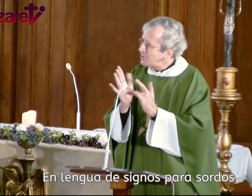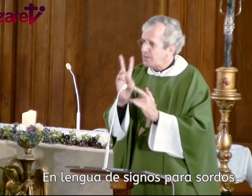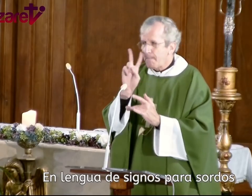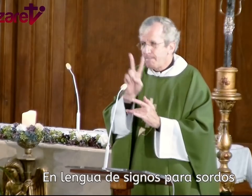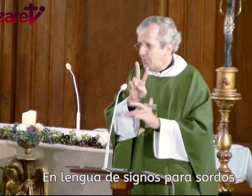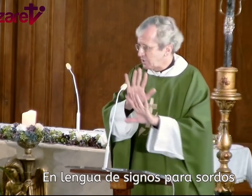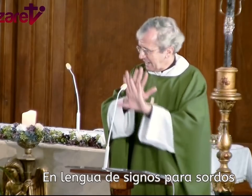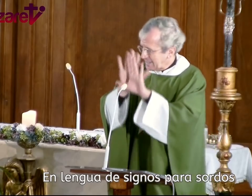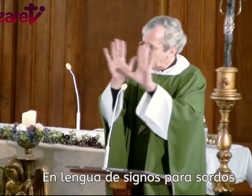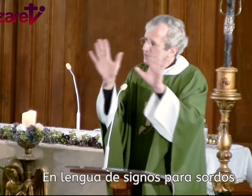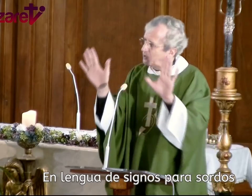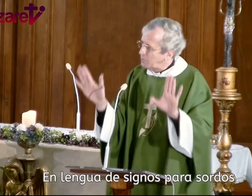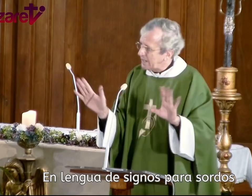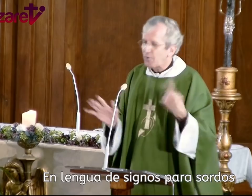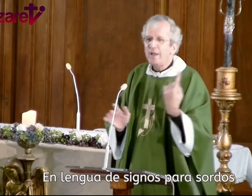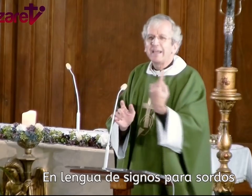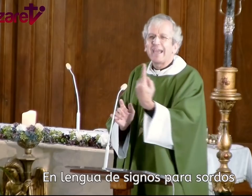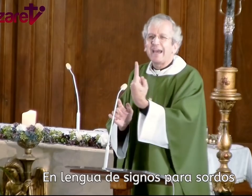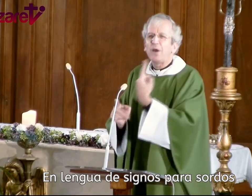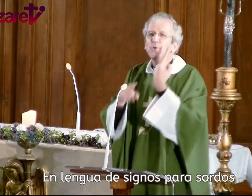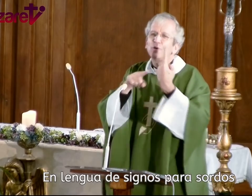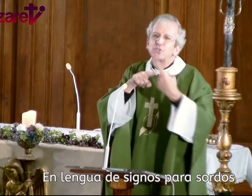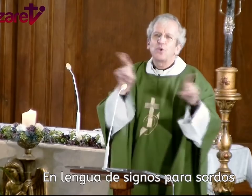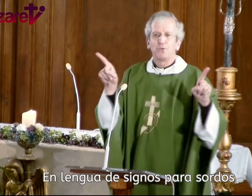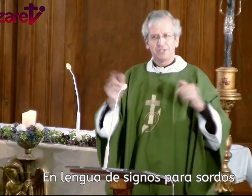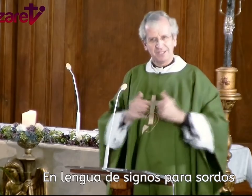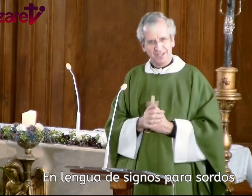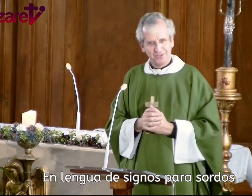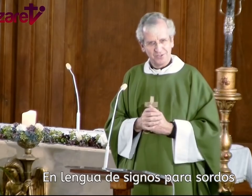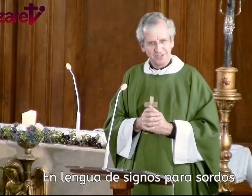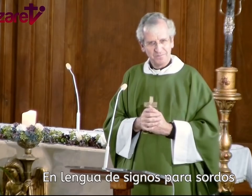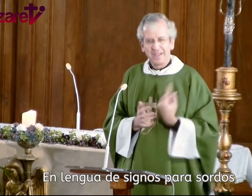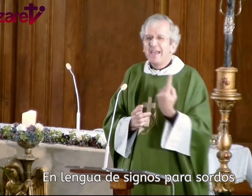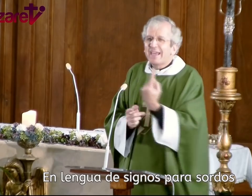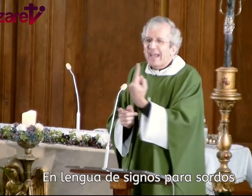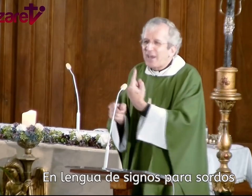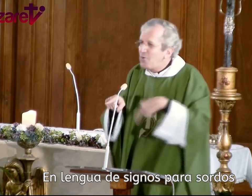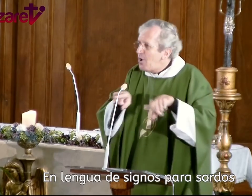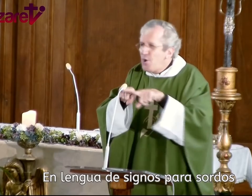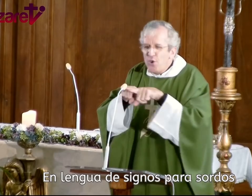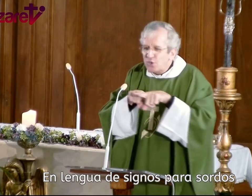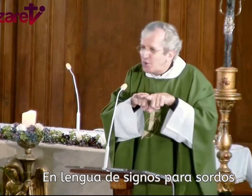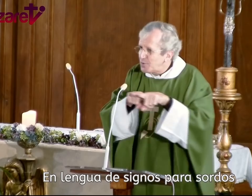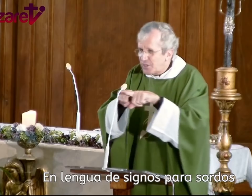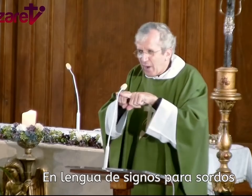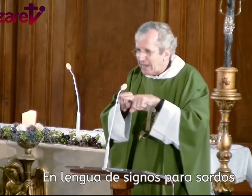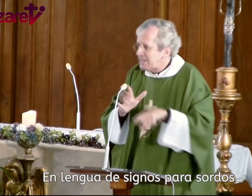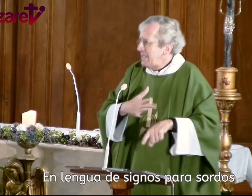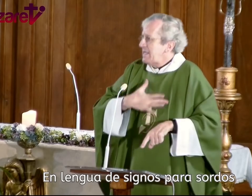Nos está mostrando Muy claro Que cada uno Somos distintos Que cada uno No somos iguales Y